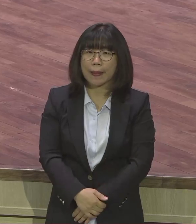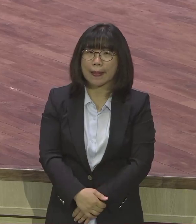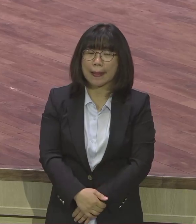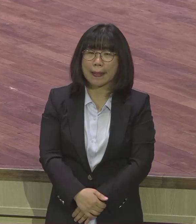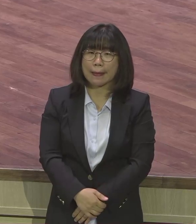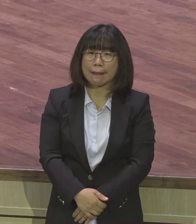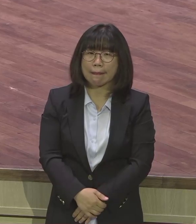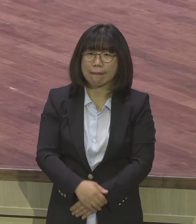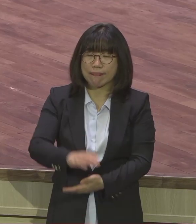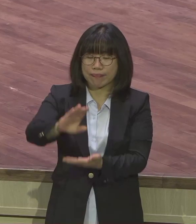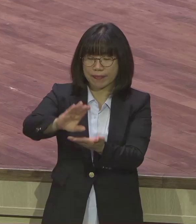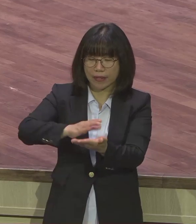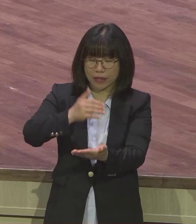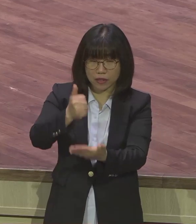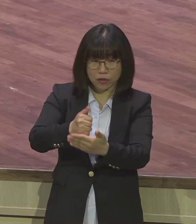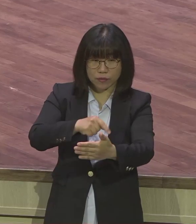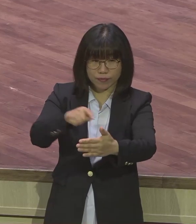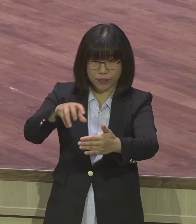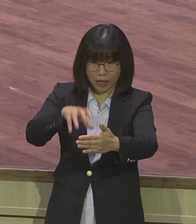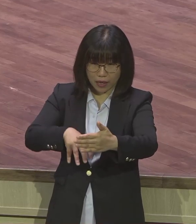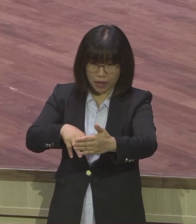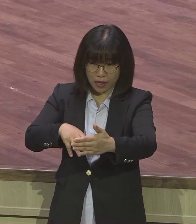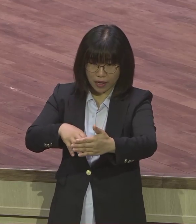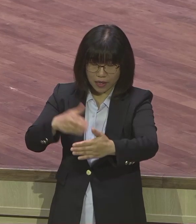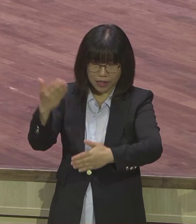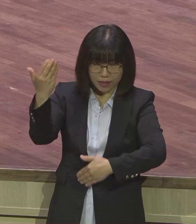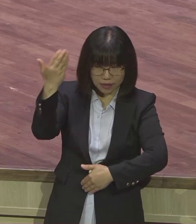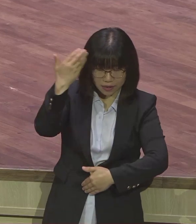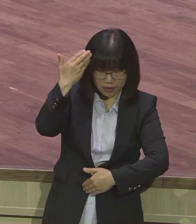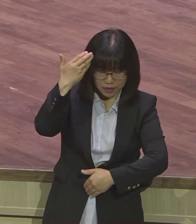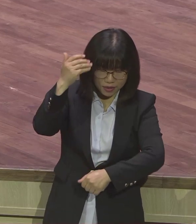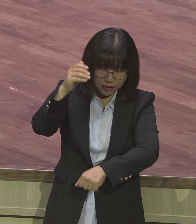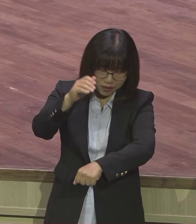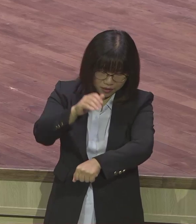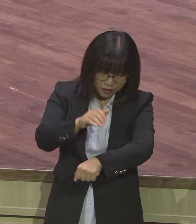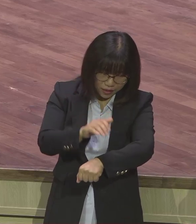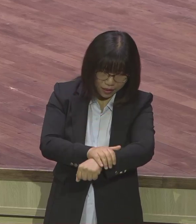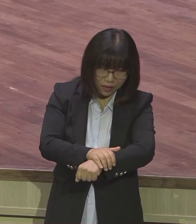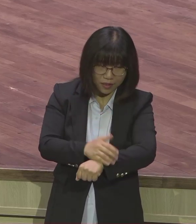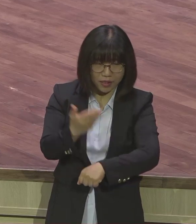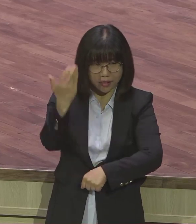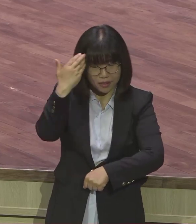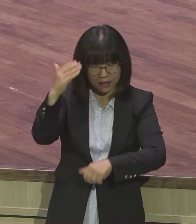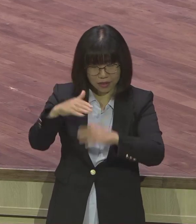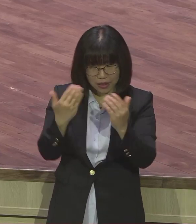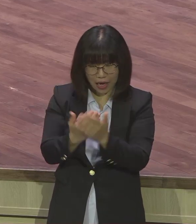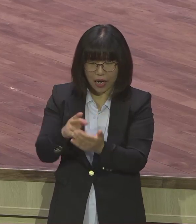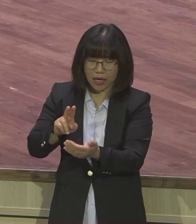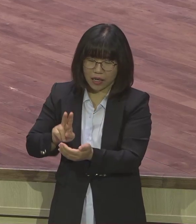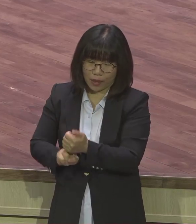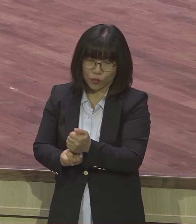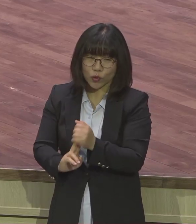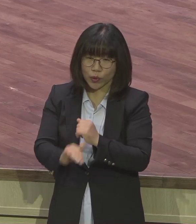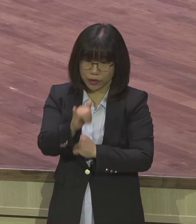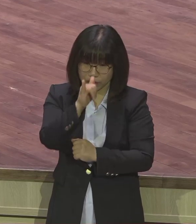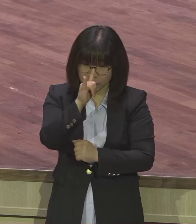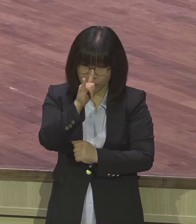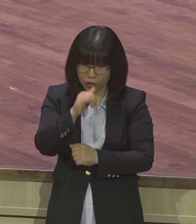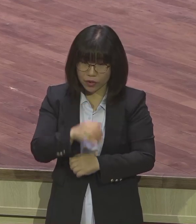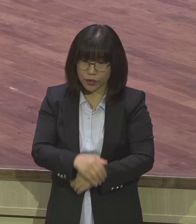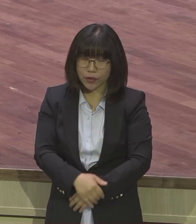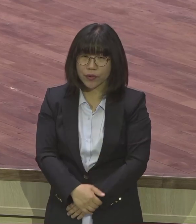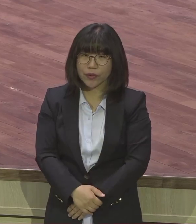그래서 그리스도 안에 모든 지혜, 지식, 보화가 감추어져 있다. 그리고 그 놀라운 언약적